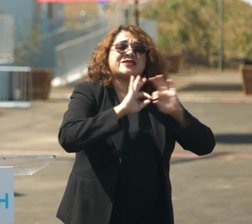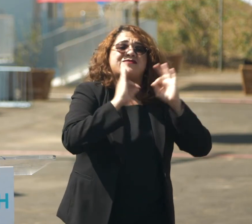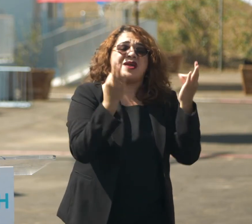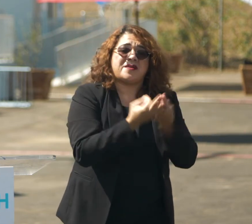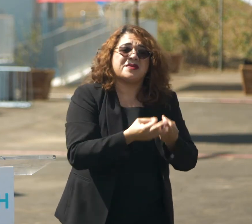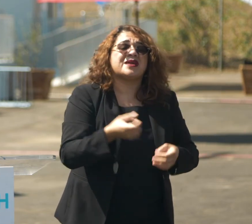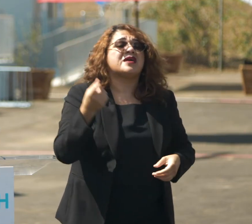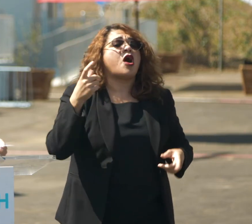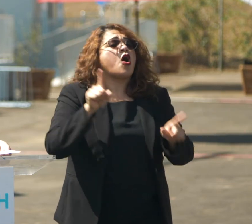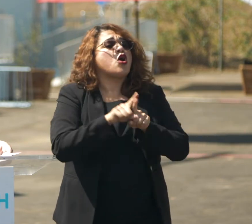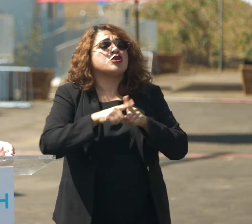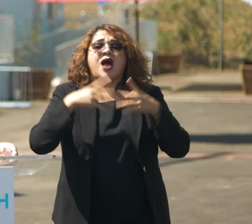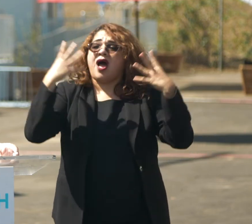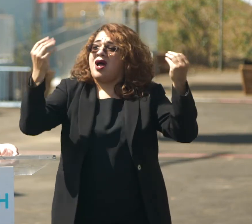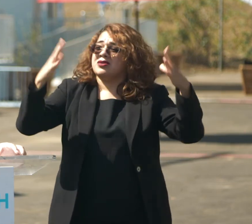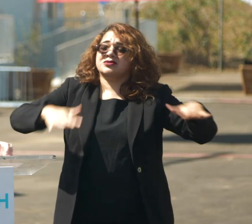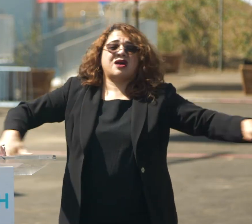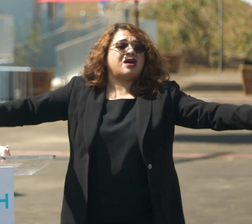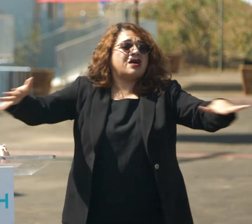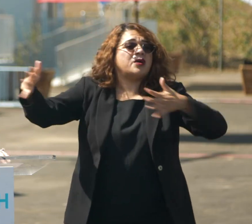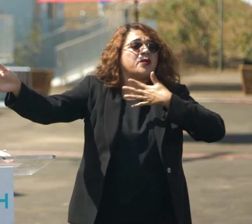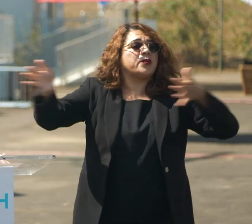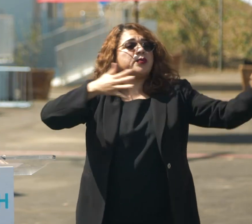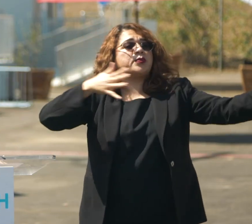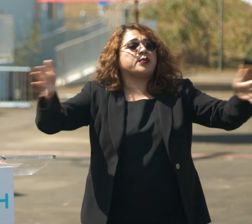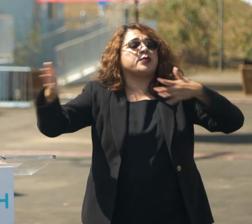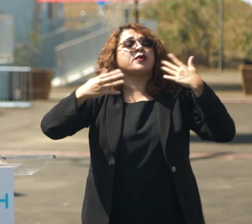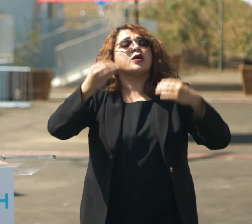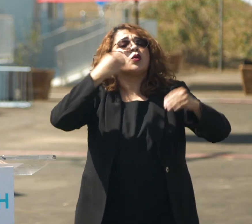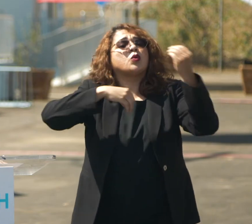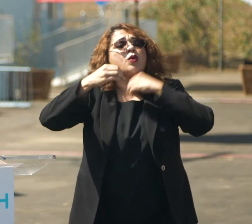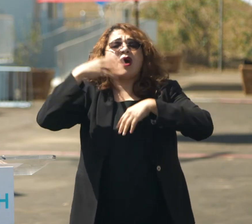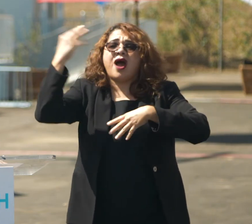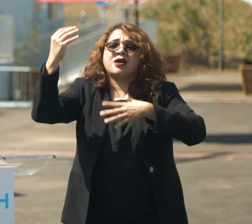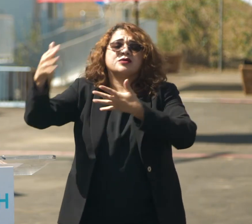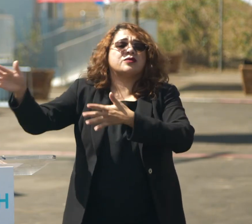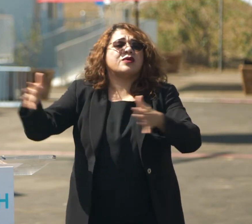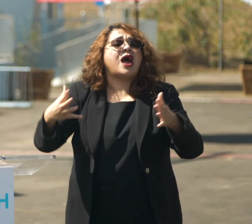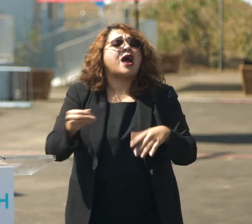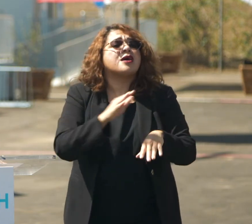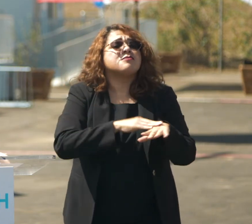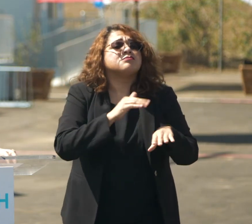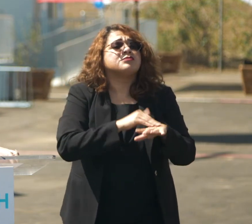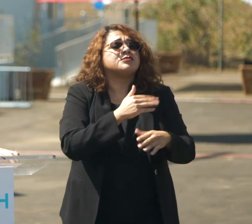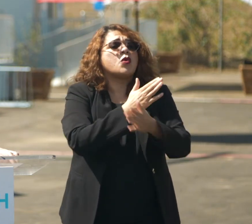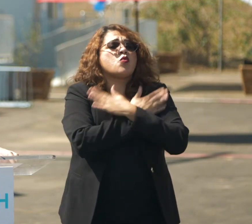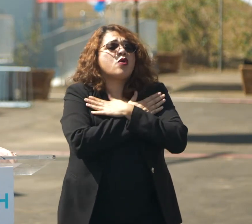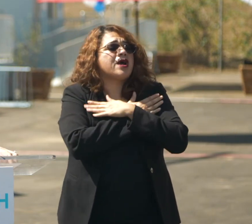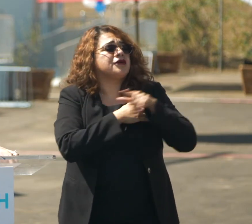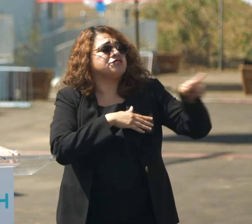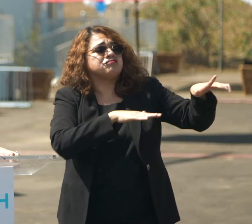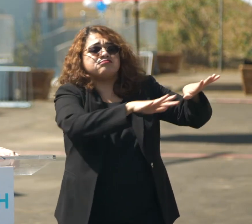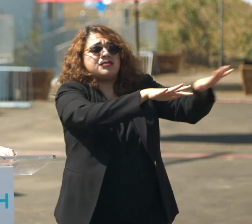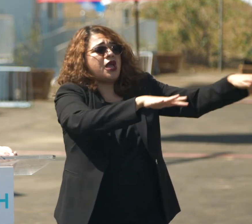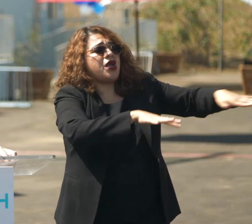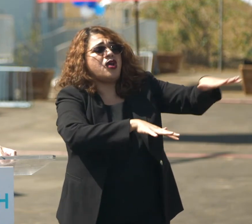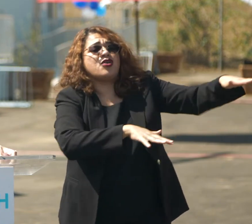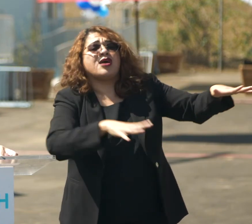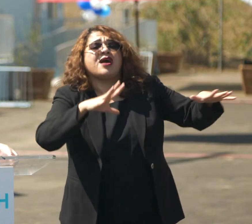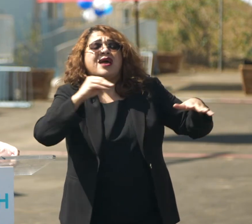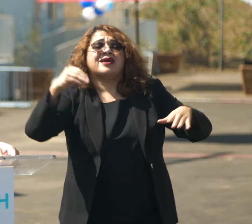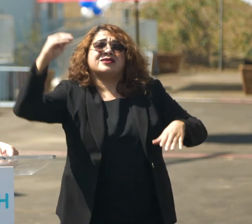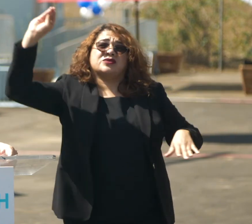libre que incluyen un comedor, un área de descanso para perros y mascotas, una estación de carga